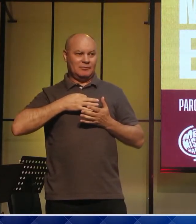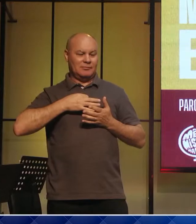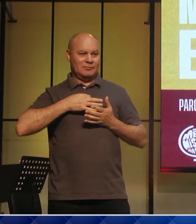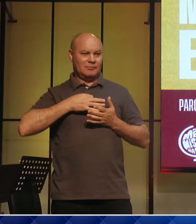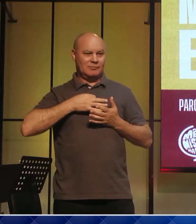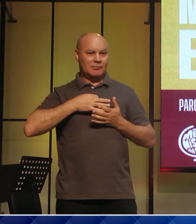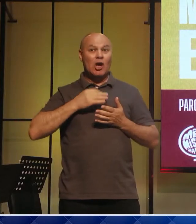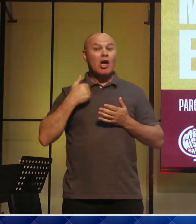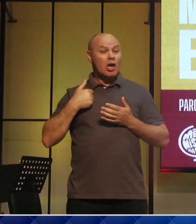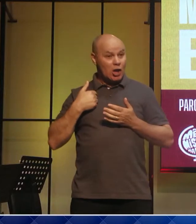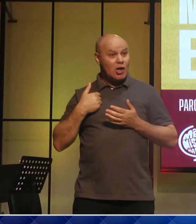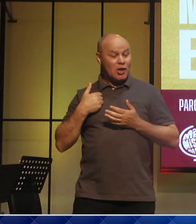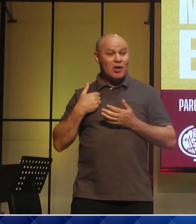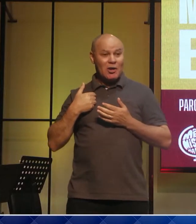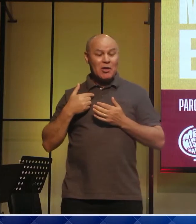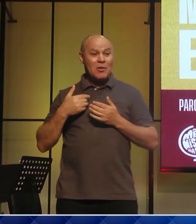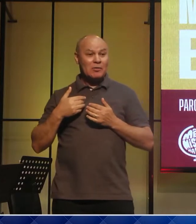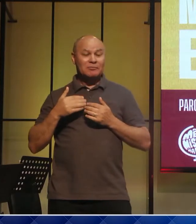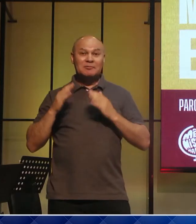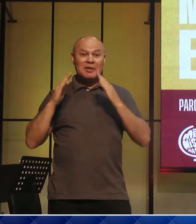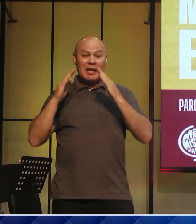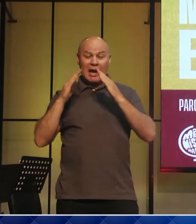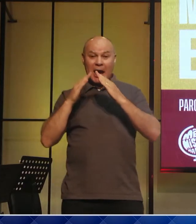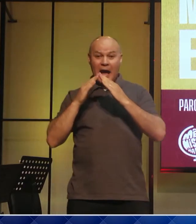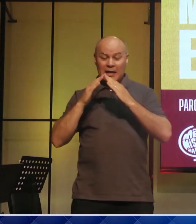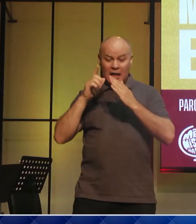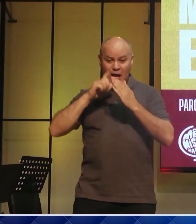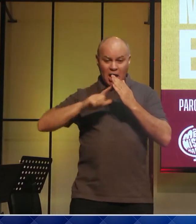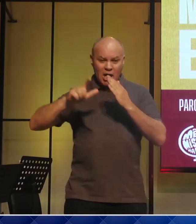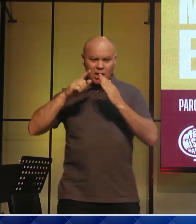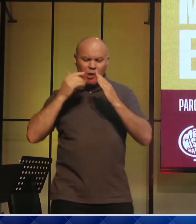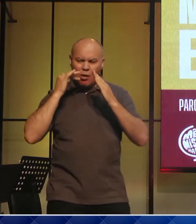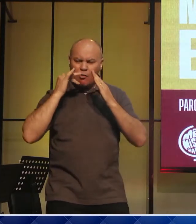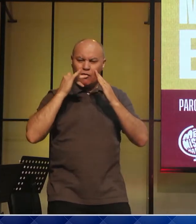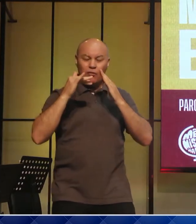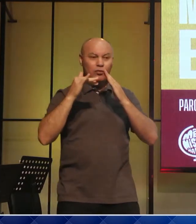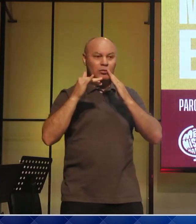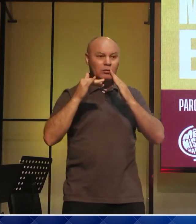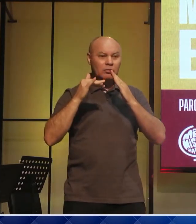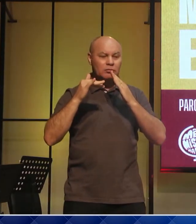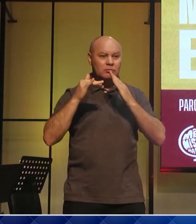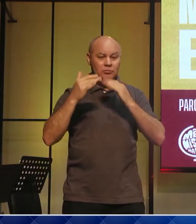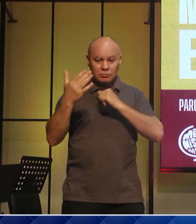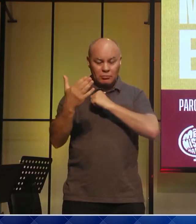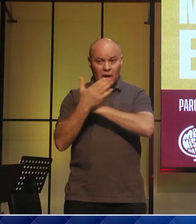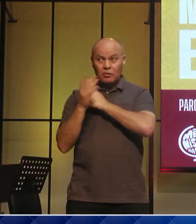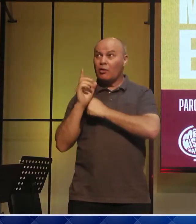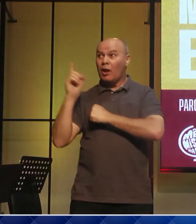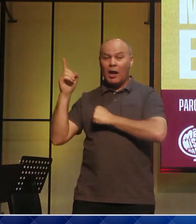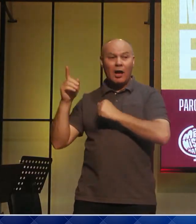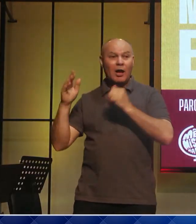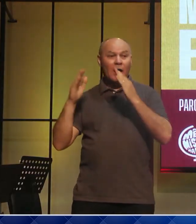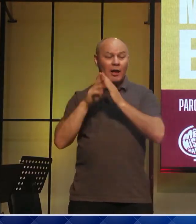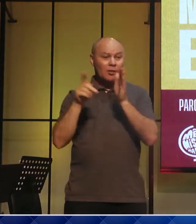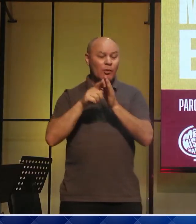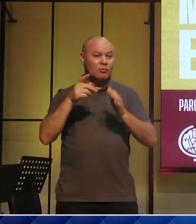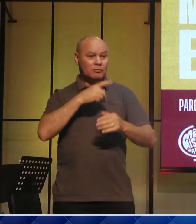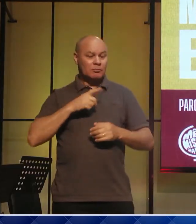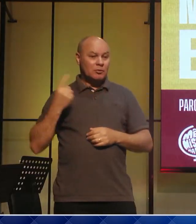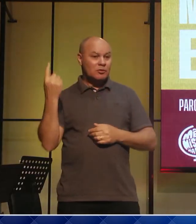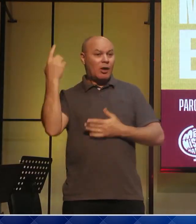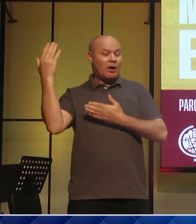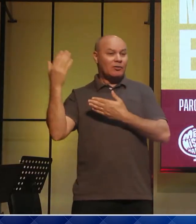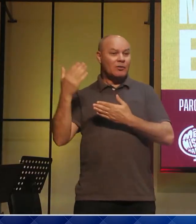limpou. Agora o Espírito Santo limpando, como fica essa casa? De que maneira fica essa casa se o